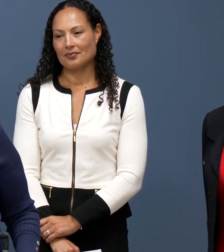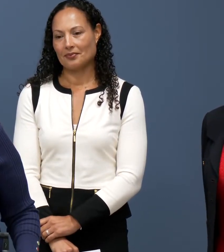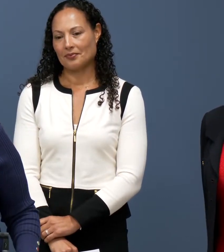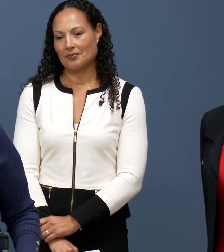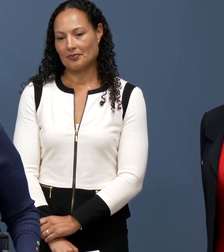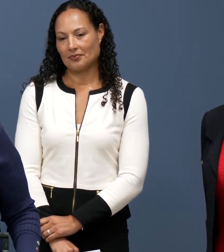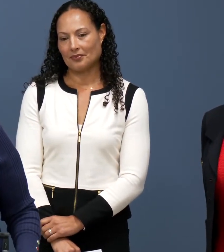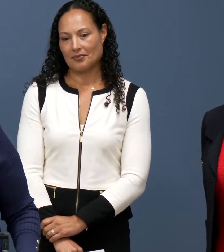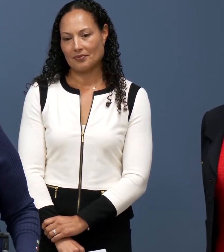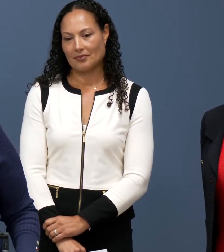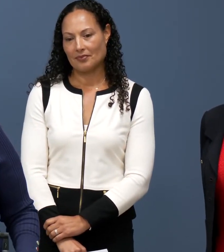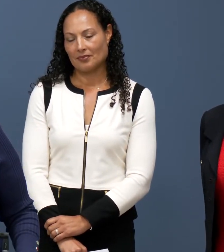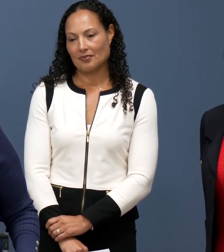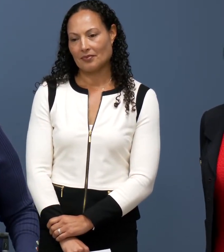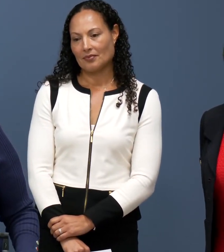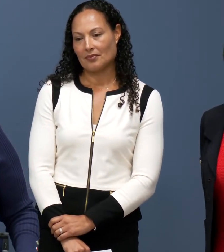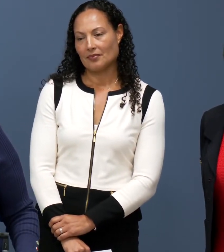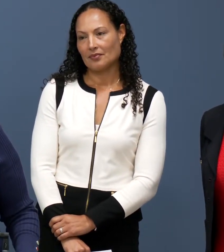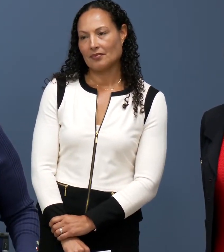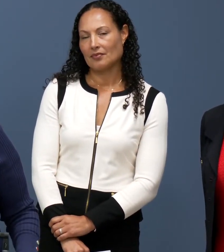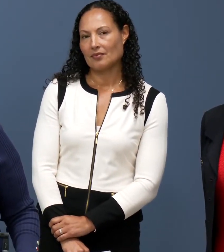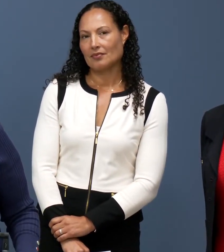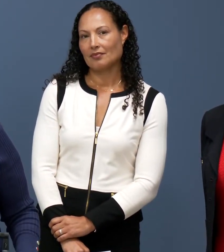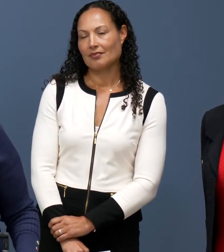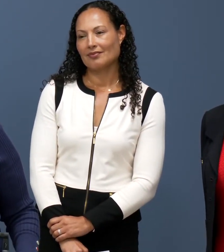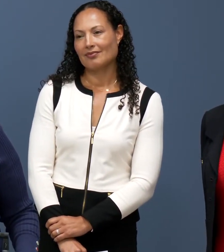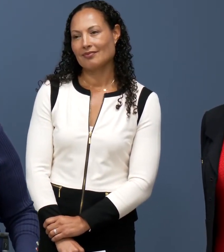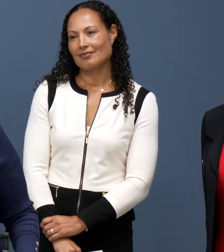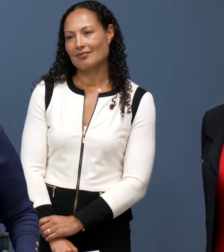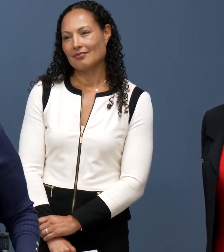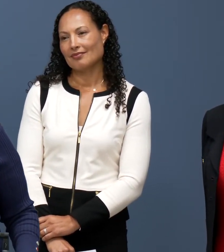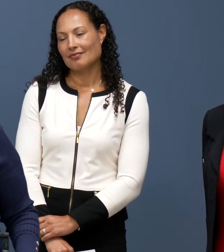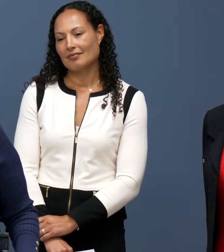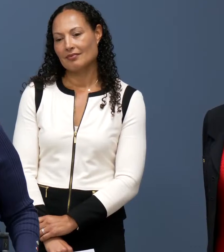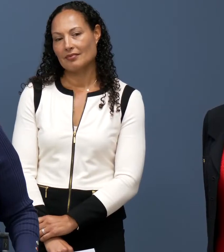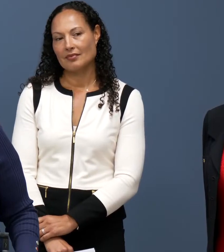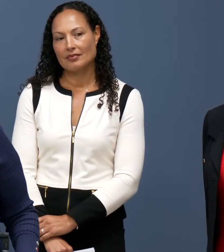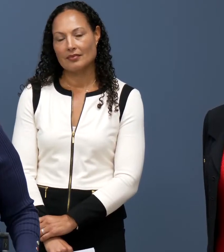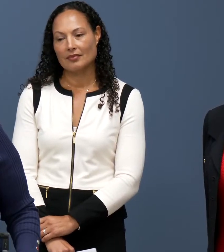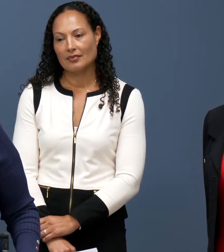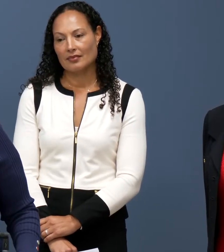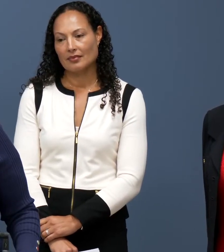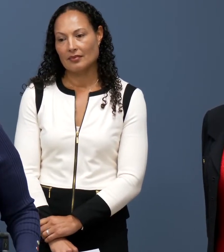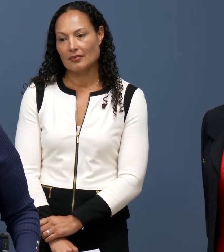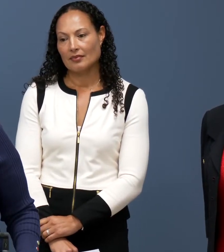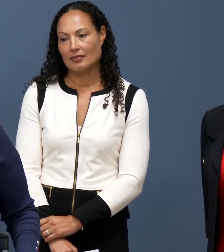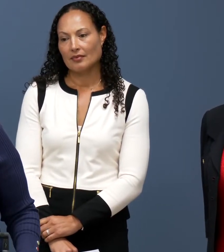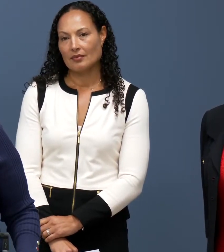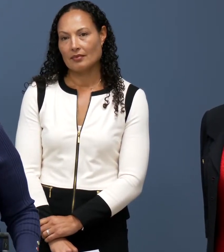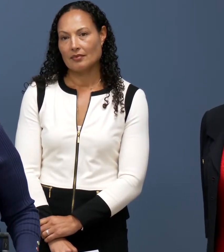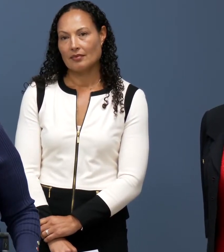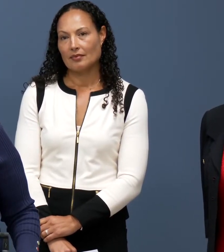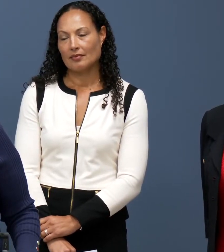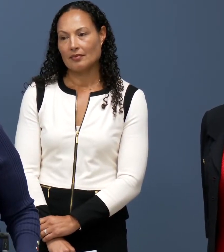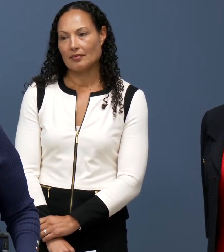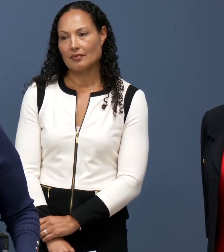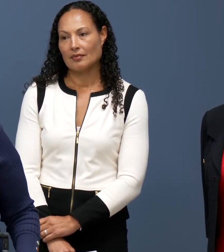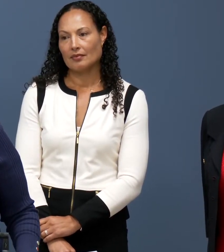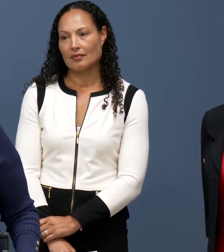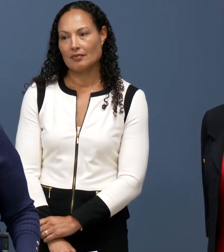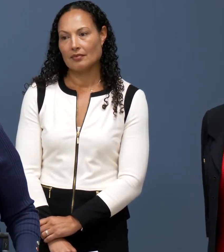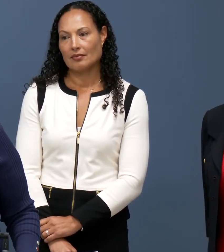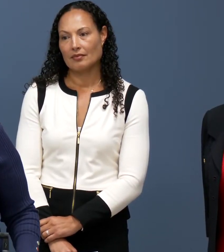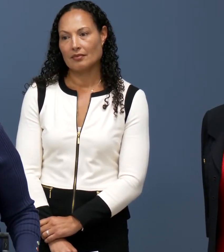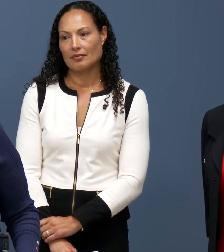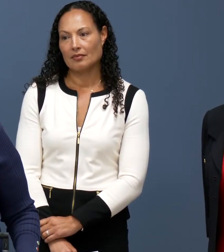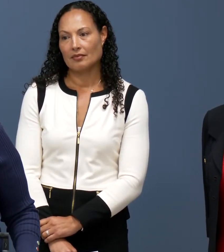últimos 3 años hemos aumentado drásticamente la capacidad de los refugios, pero aún así más de 2.000 personas en nuestra ciudad